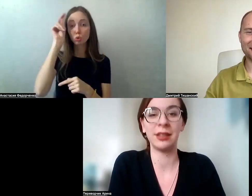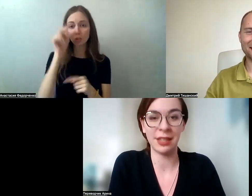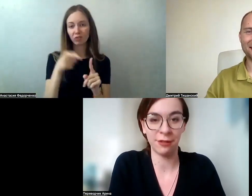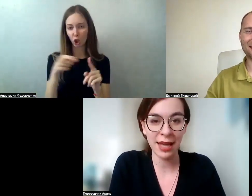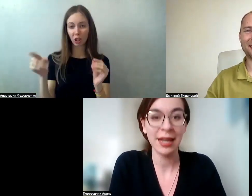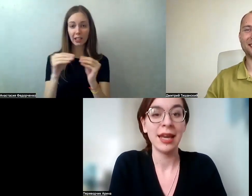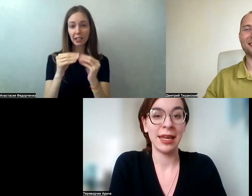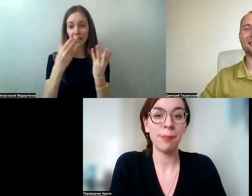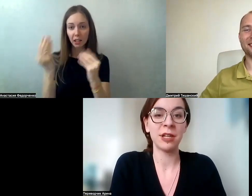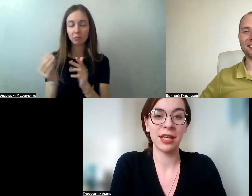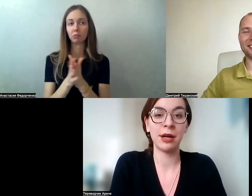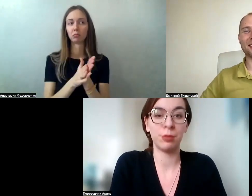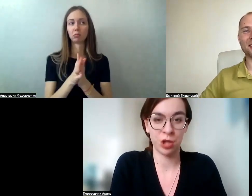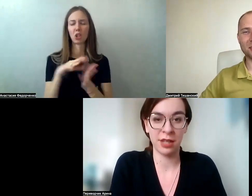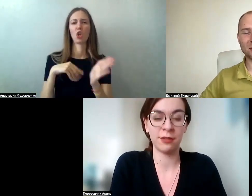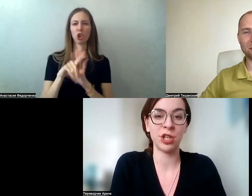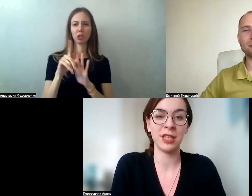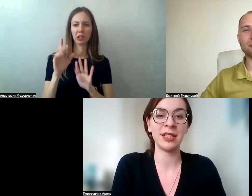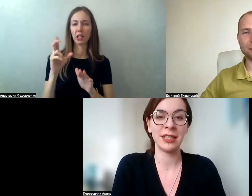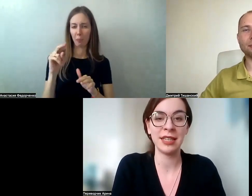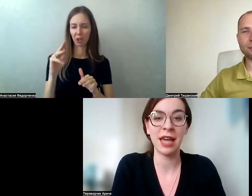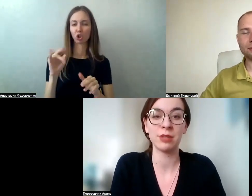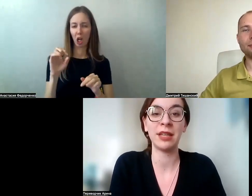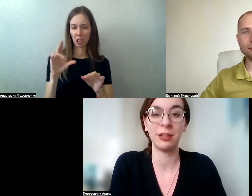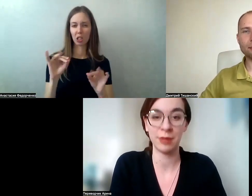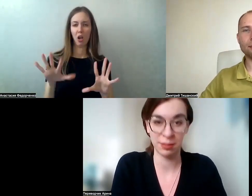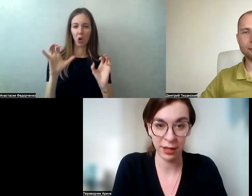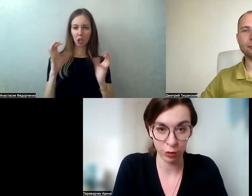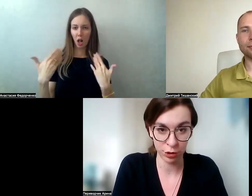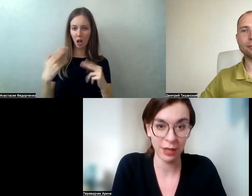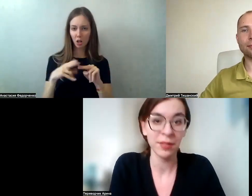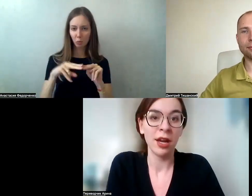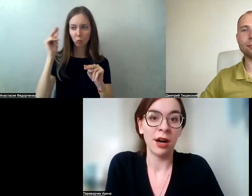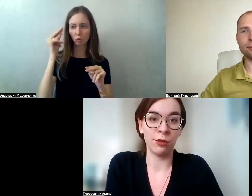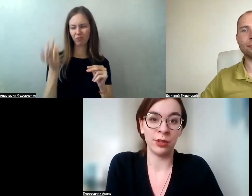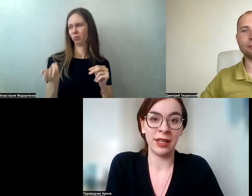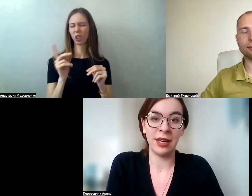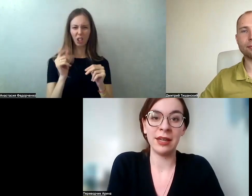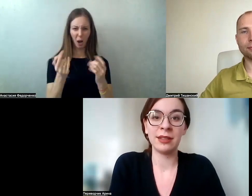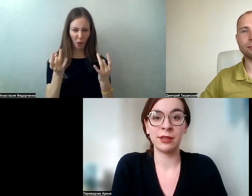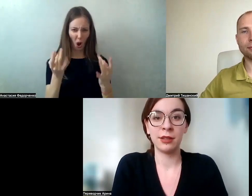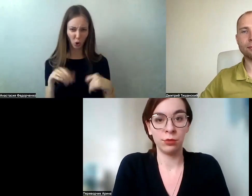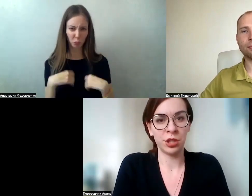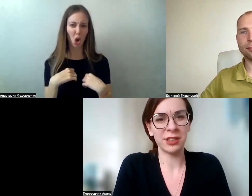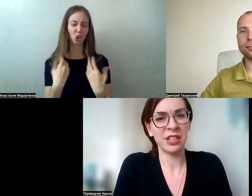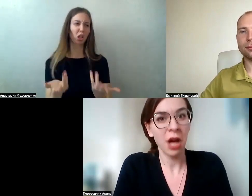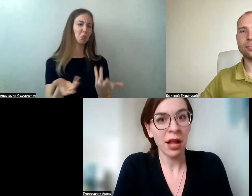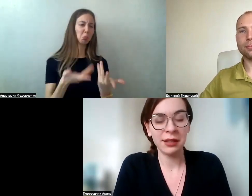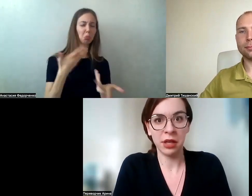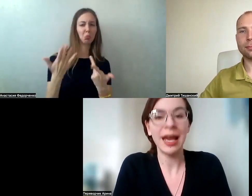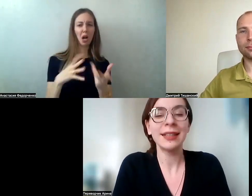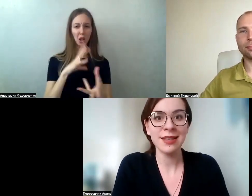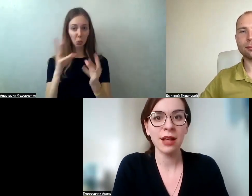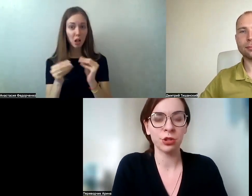все согласовали, и я пришла на обучение. В течение 10 дней я его смотрела вместе с переводчиком. Вот, и учила